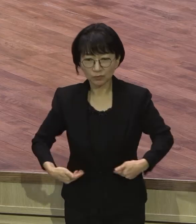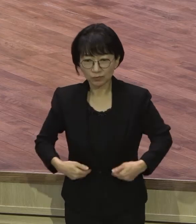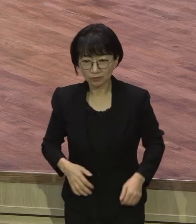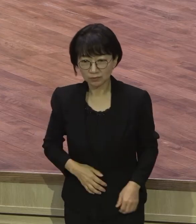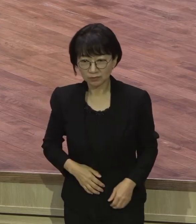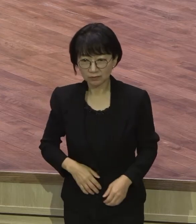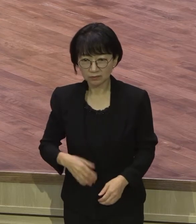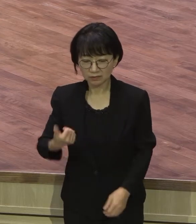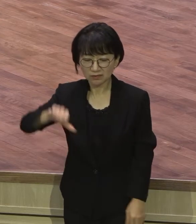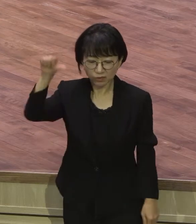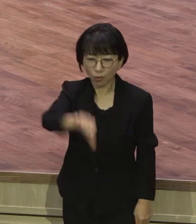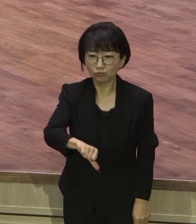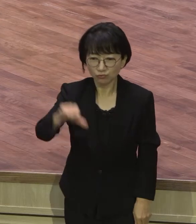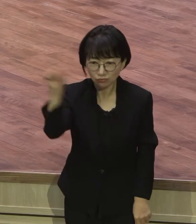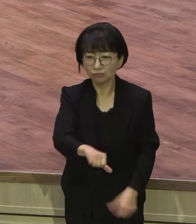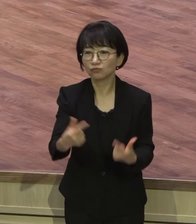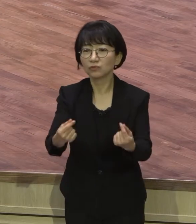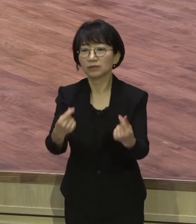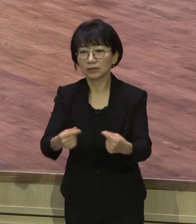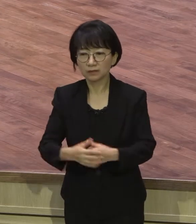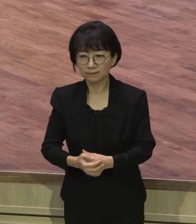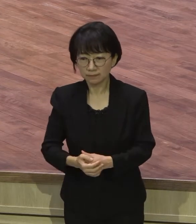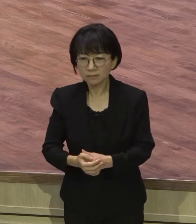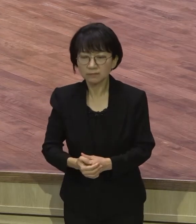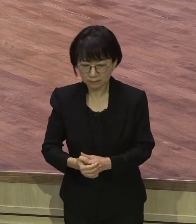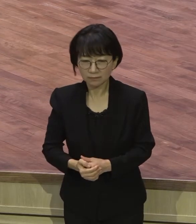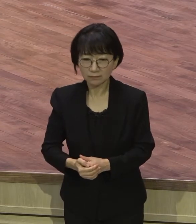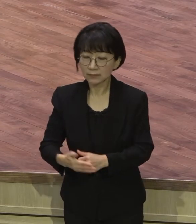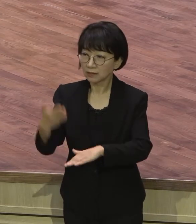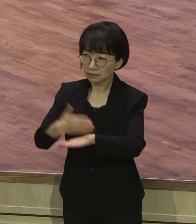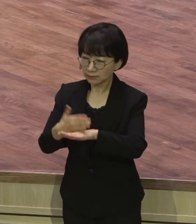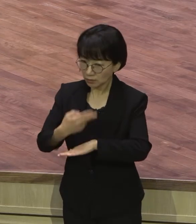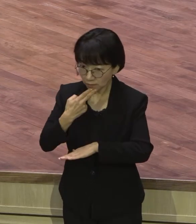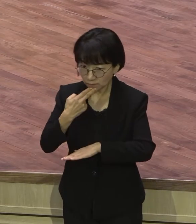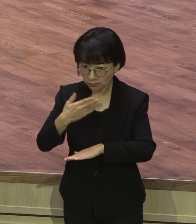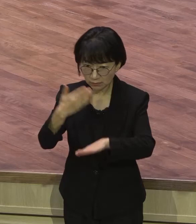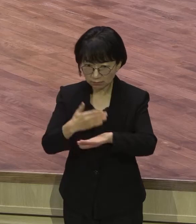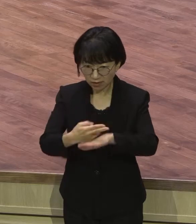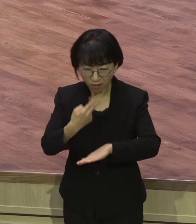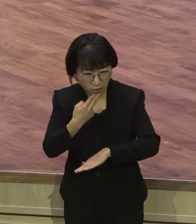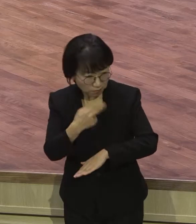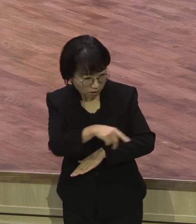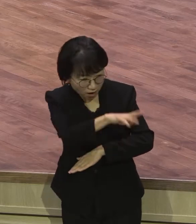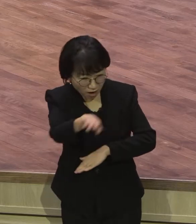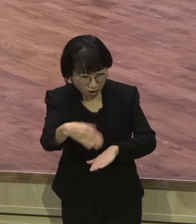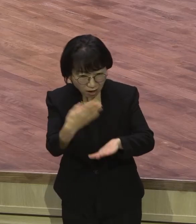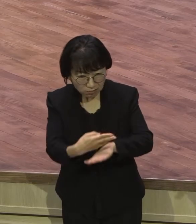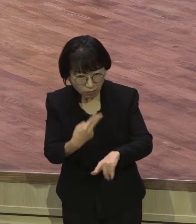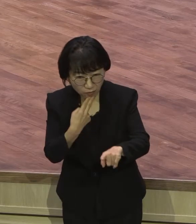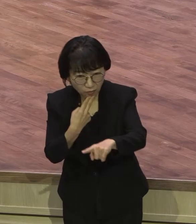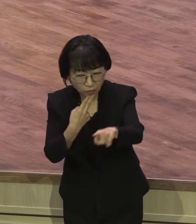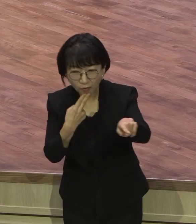저주다 그래 저주. 우째오는 깐조는 감사하지 못하는 마음은 메마른